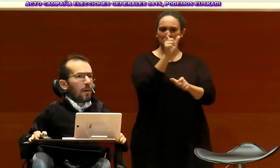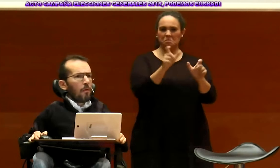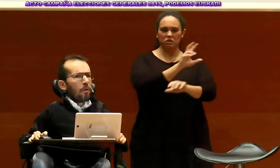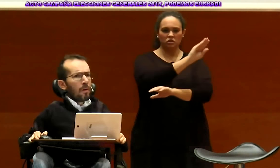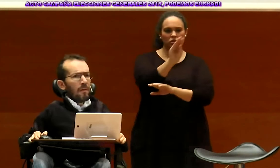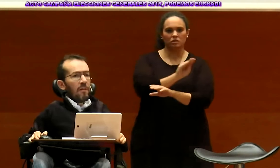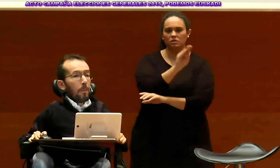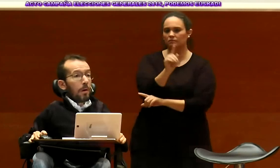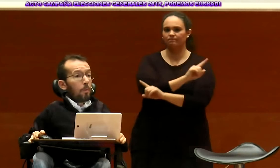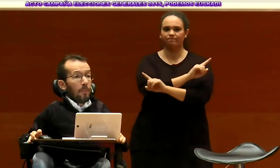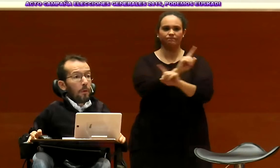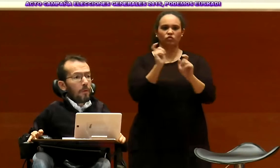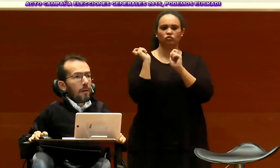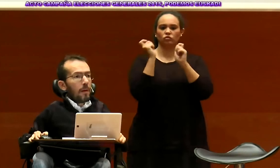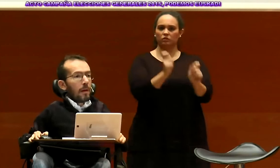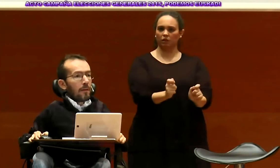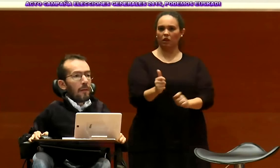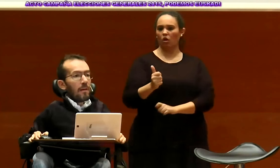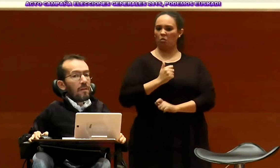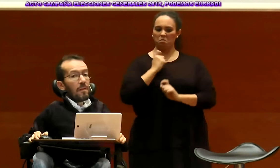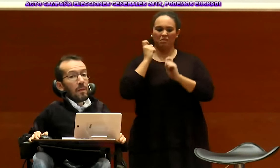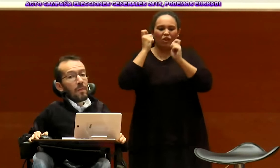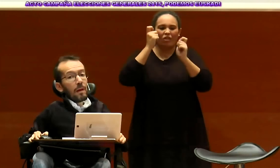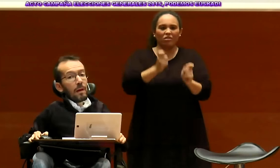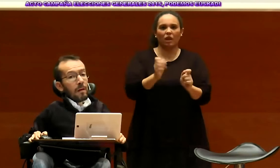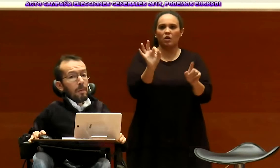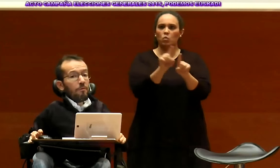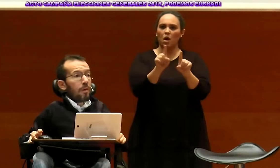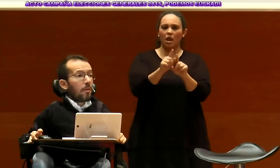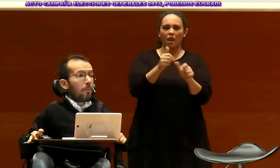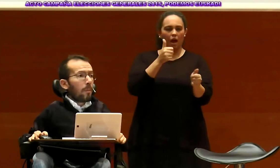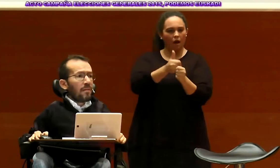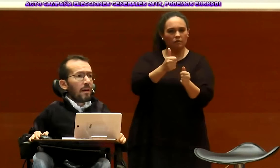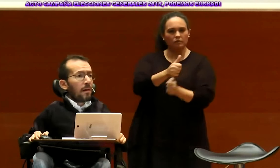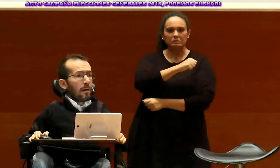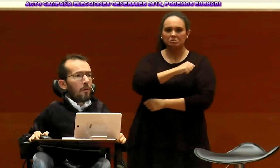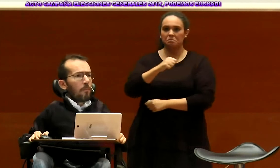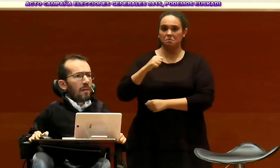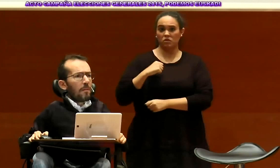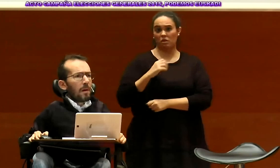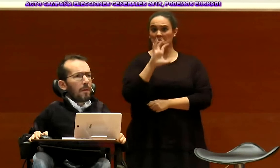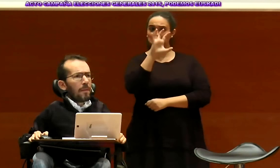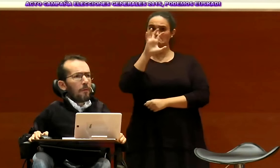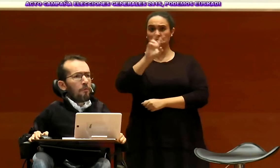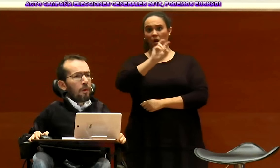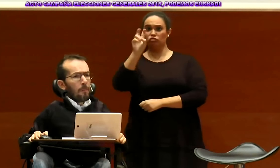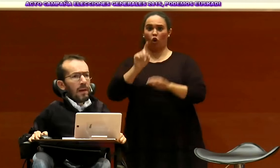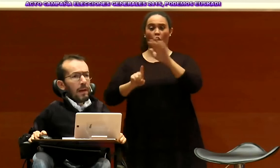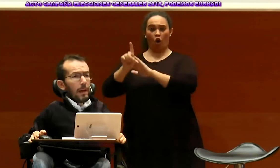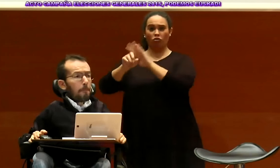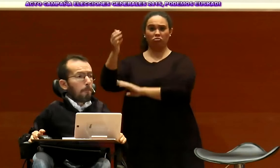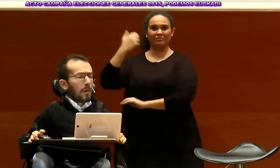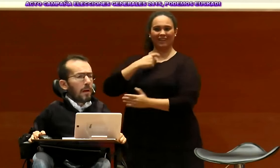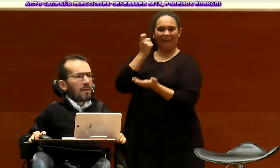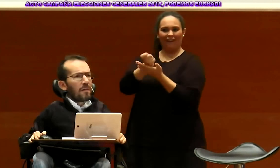avergüenza que no se les ponga una opción de asistencia personal, como pasa en los países más avanzados, para